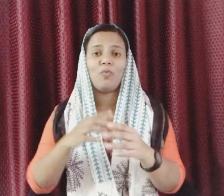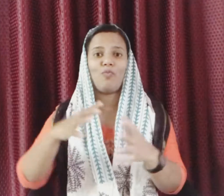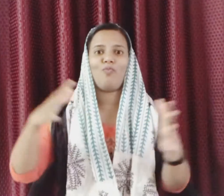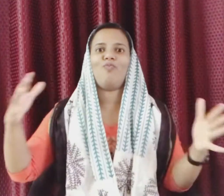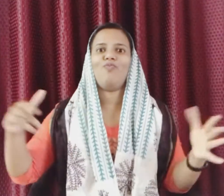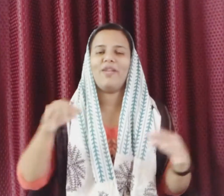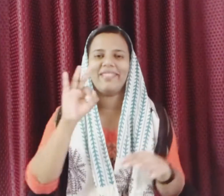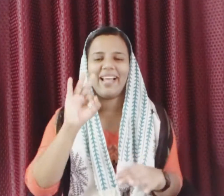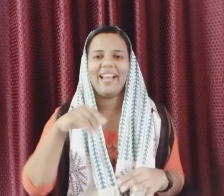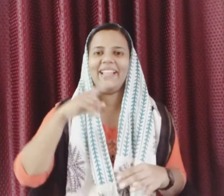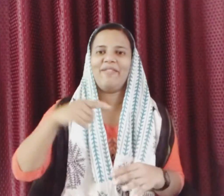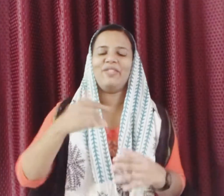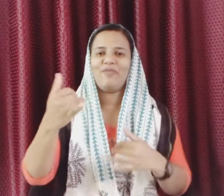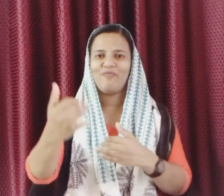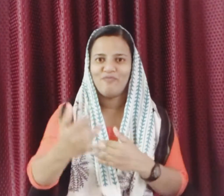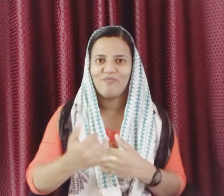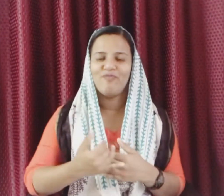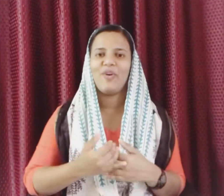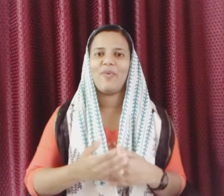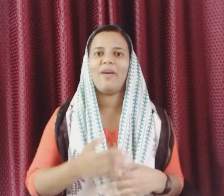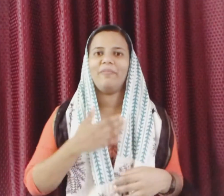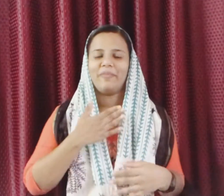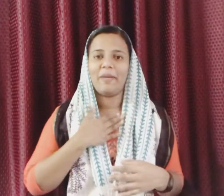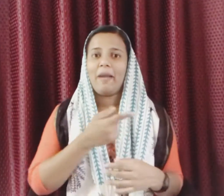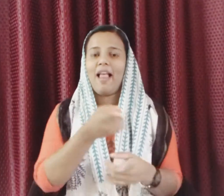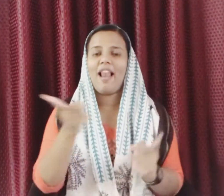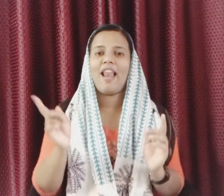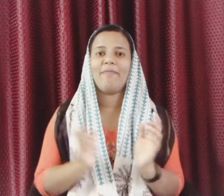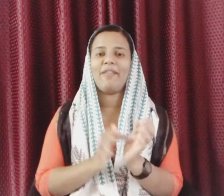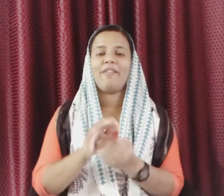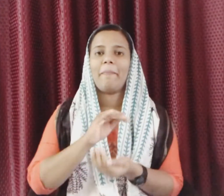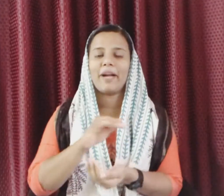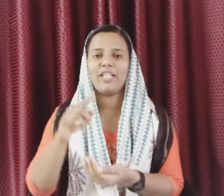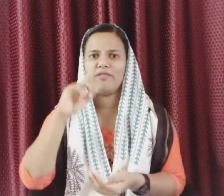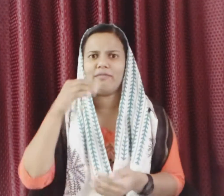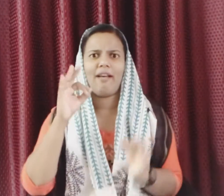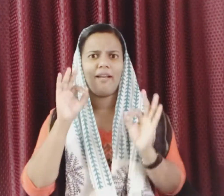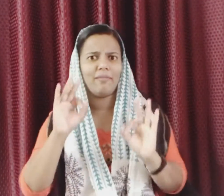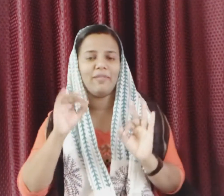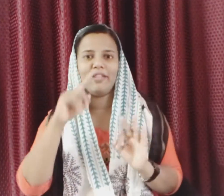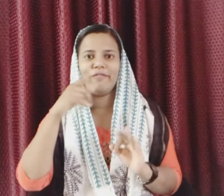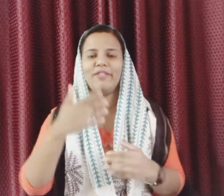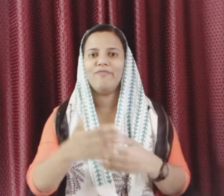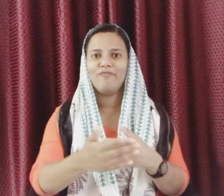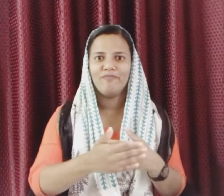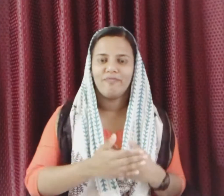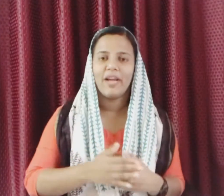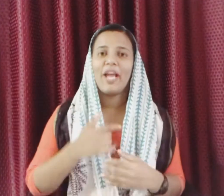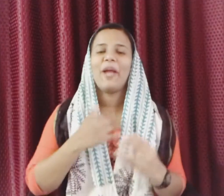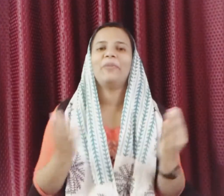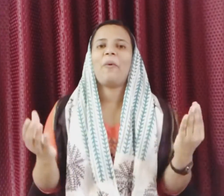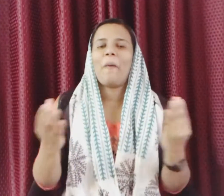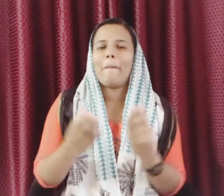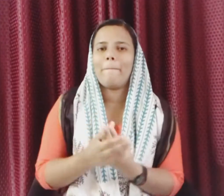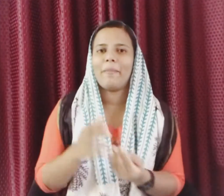വളർച്ചയുടെ വർഷമാണ്. ദ ഗുഡ് ഡേയ്സ് ആർ കമ്മിങ്, നല്ല ദിവസങ്ങൾ ദൈവമക്കളുടെ ജീവിതത്തിൽ നല്ല ദിവസങ്ങൾ. ഇന്നലെ രാവിലെ കേട്ടു, അവൻ എന്നോട്